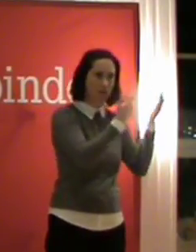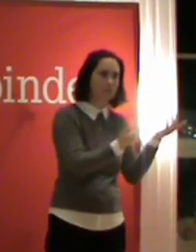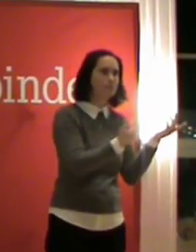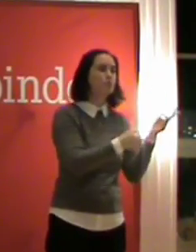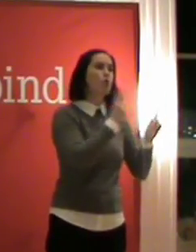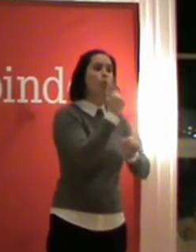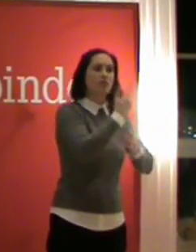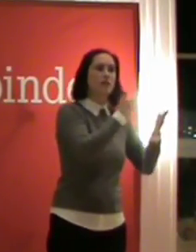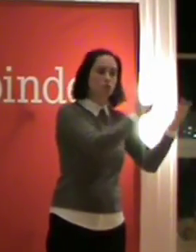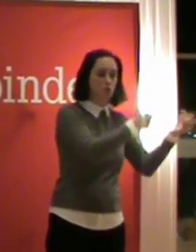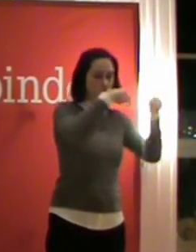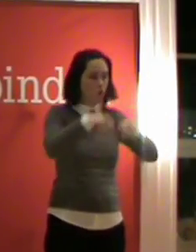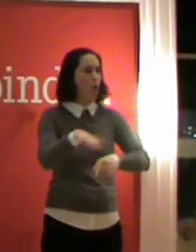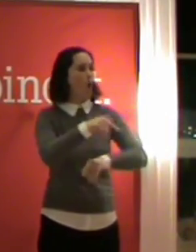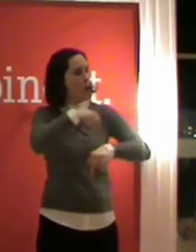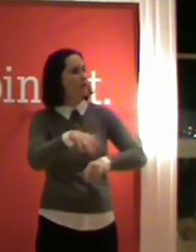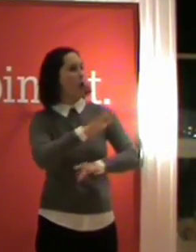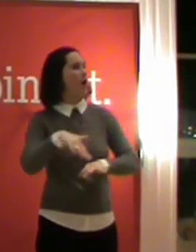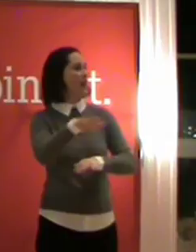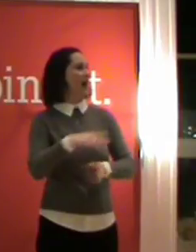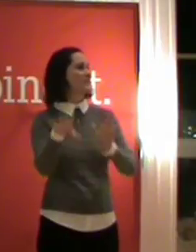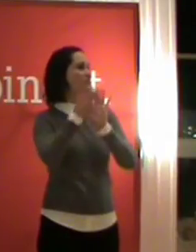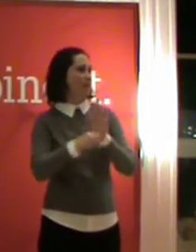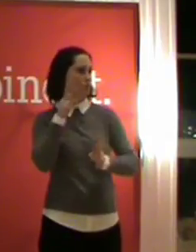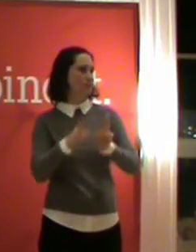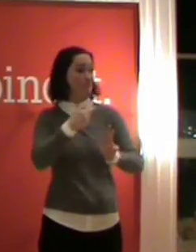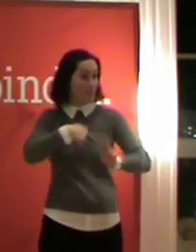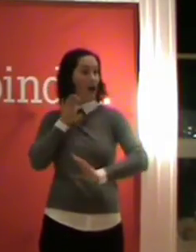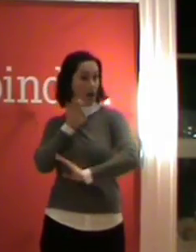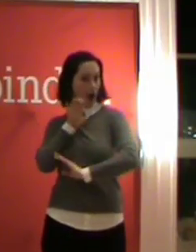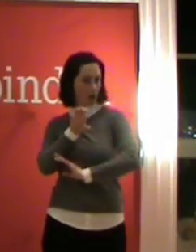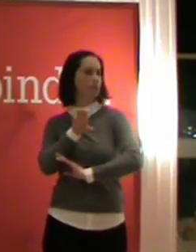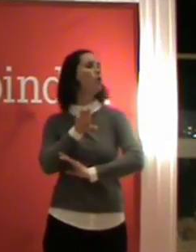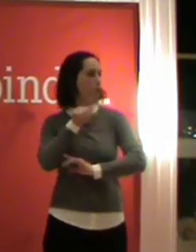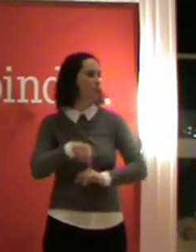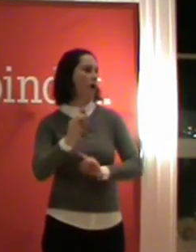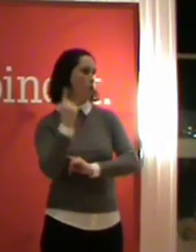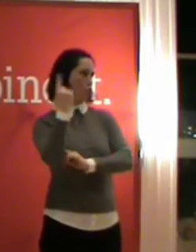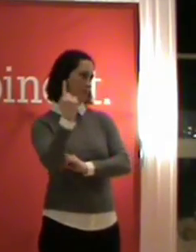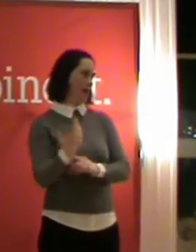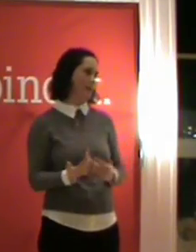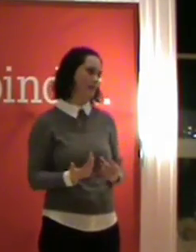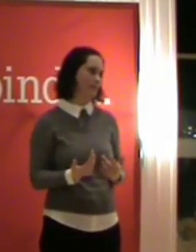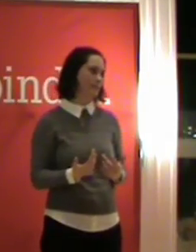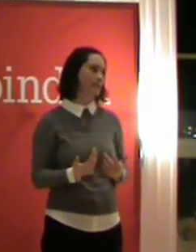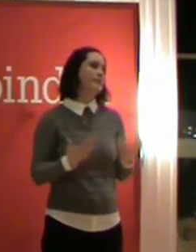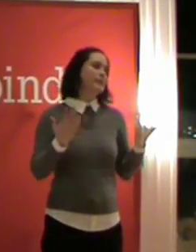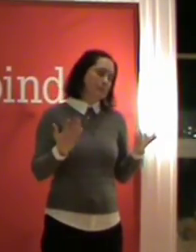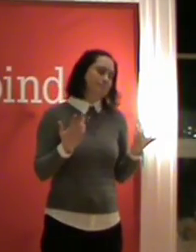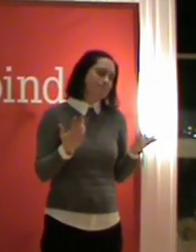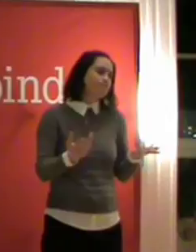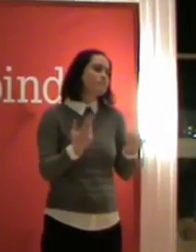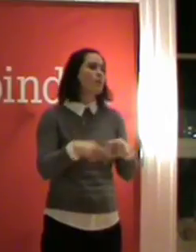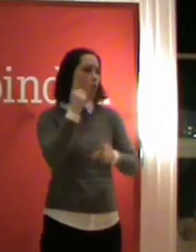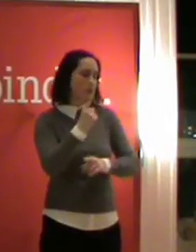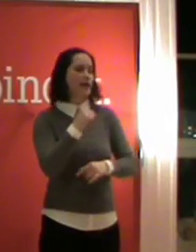geurteilt und heute hat auch das Landesverfassungsgericht auf unsere Klage hin geurteilt. Es hat sich der Rechtsprechung angeschlossen,